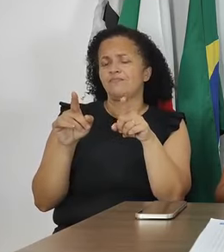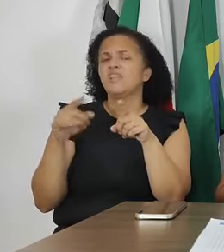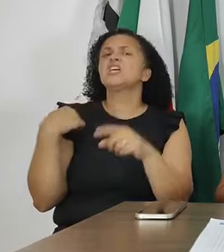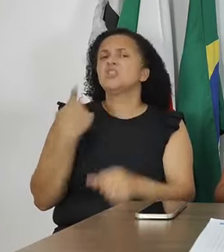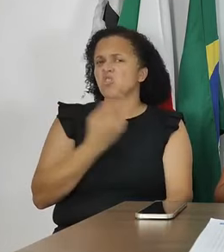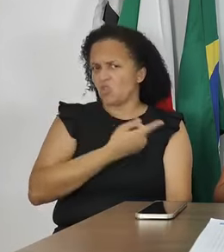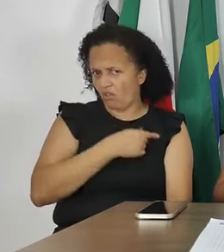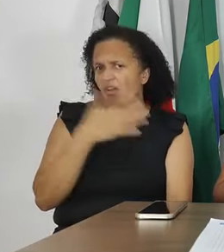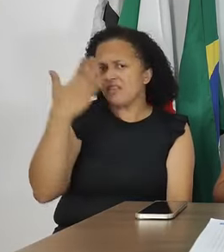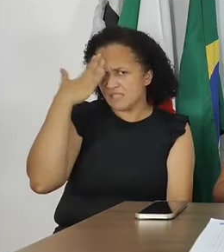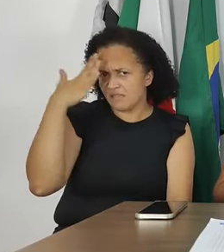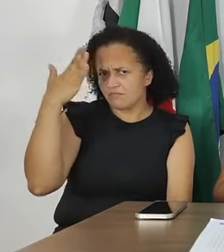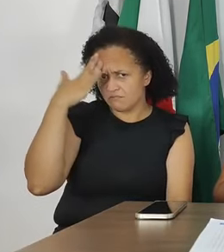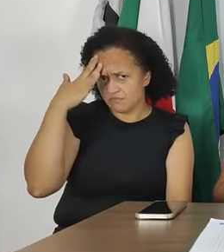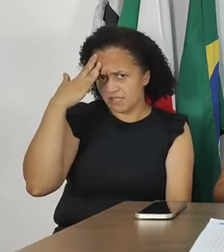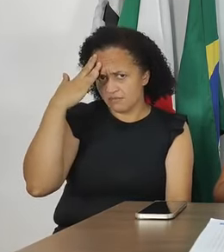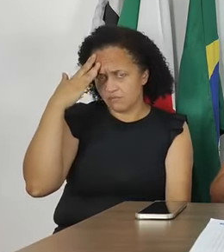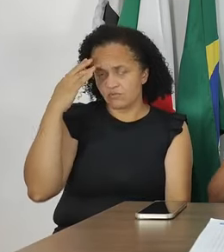distinguir